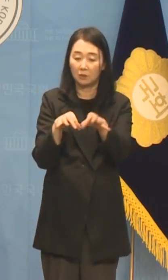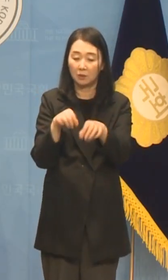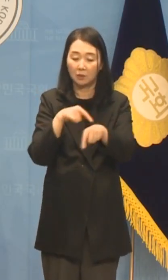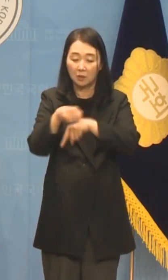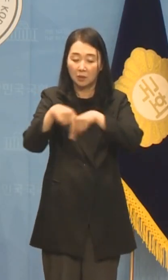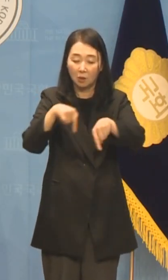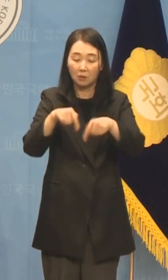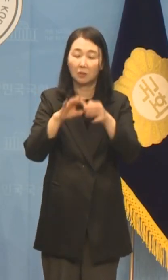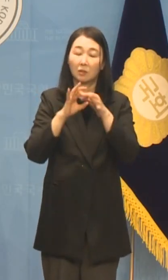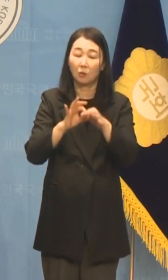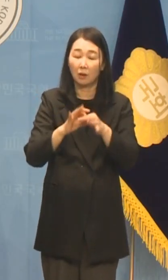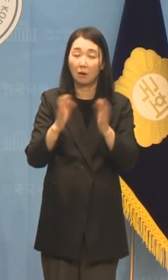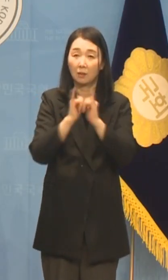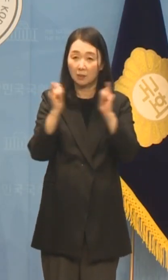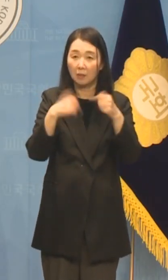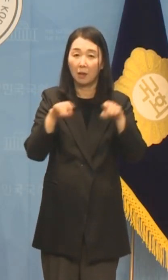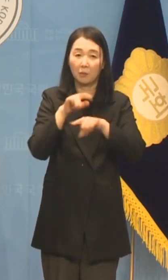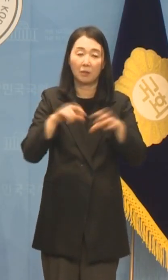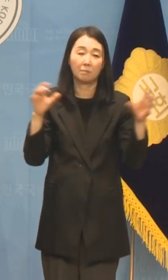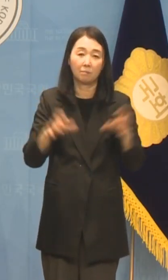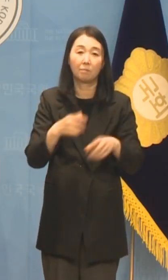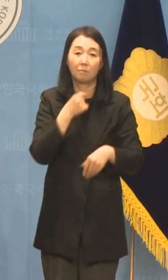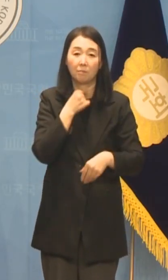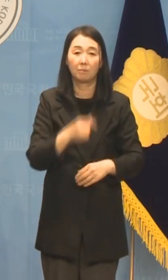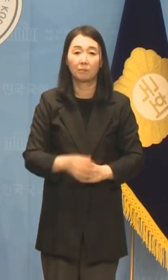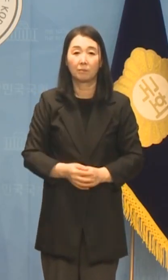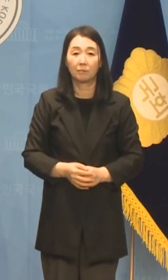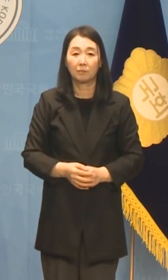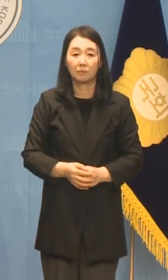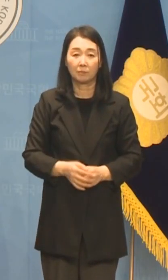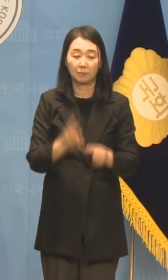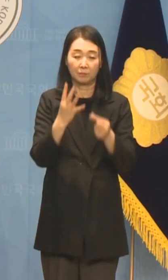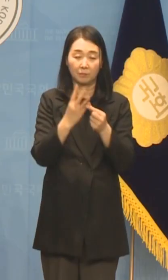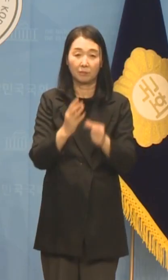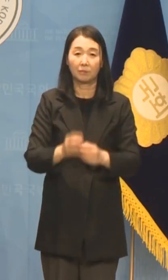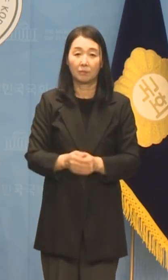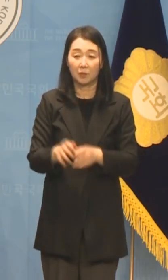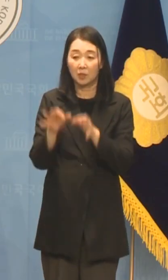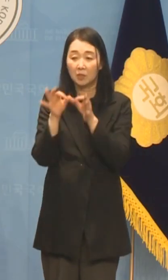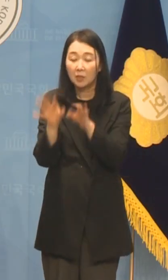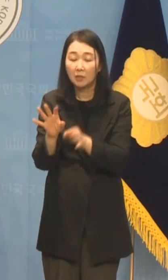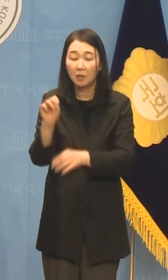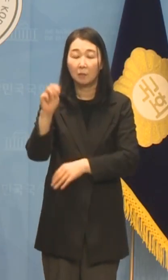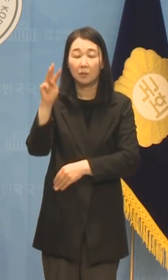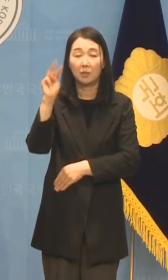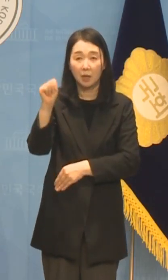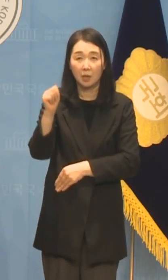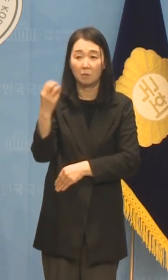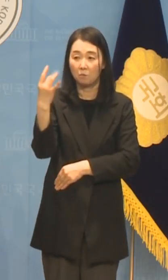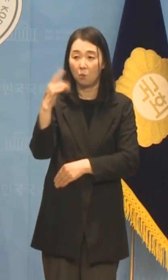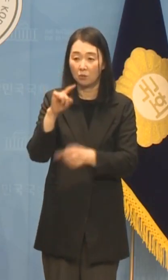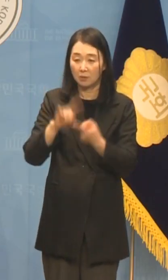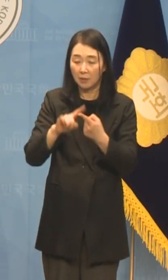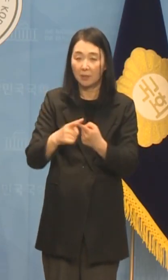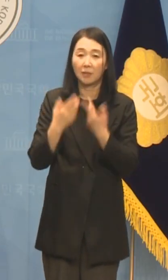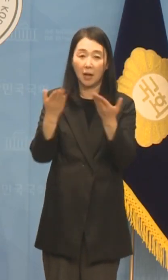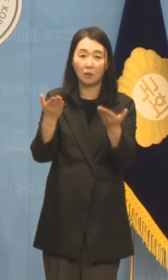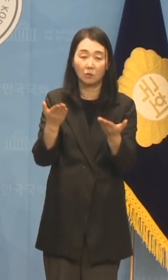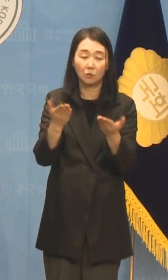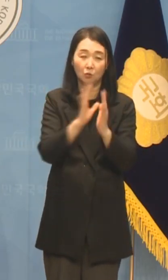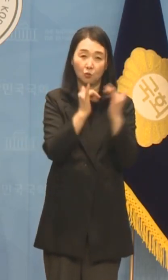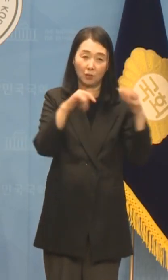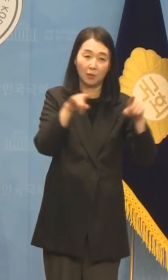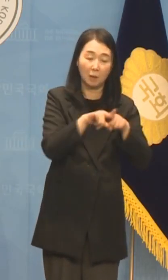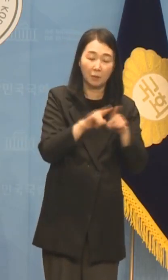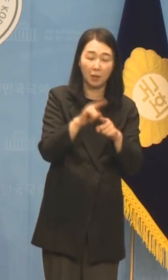정치권과 시민사회와 함께 힘을 모으겠습니다. 넷째, 투기자본 MBK의 본질을 알리고 주민들과